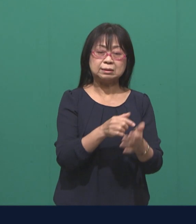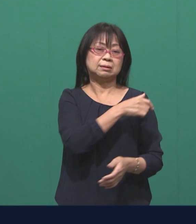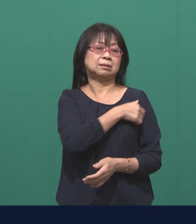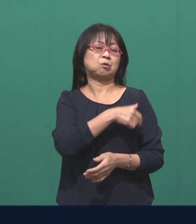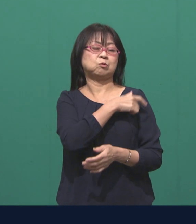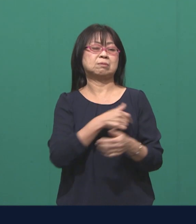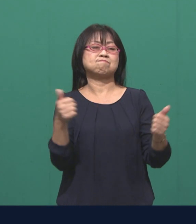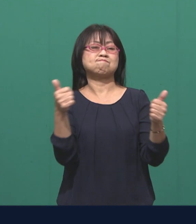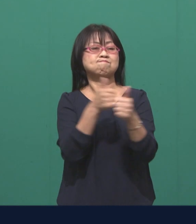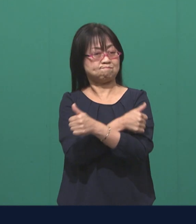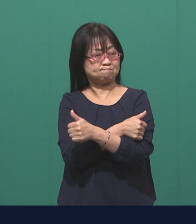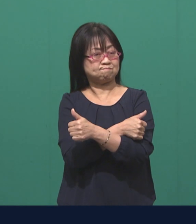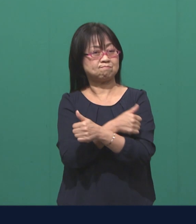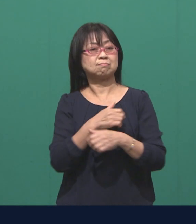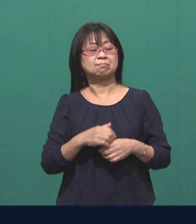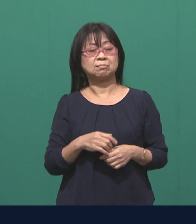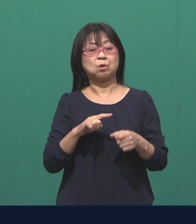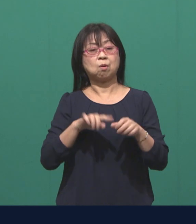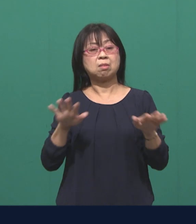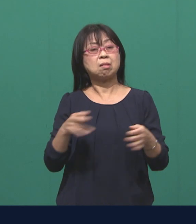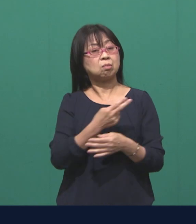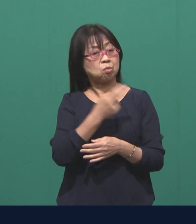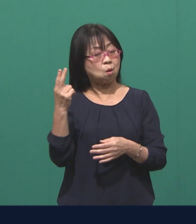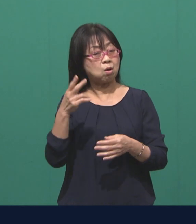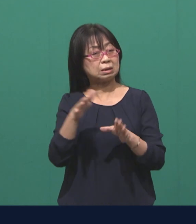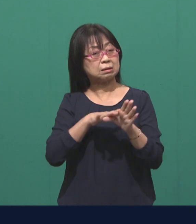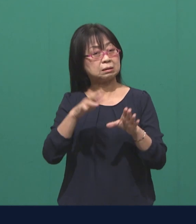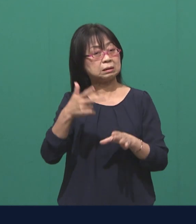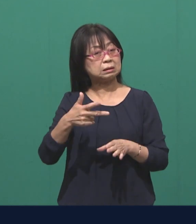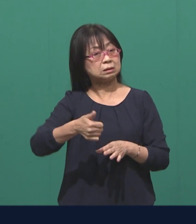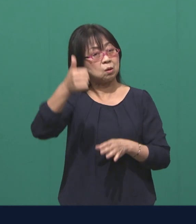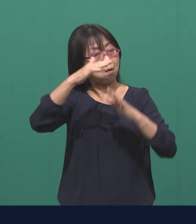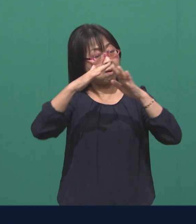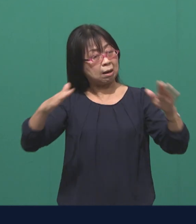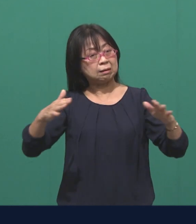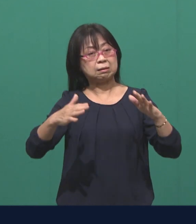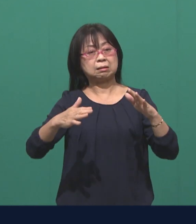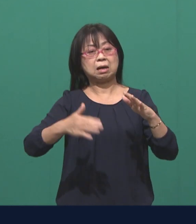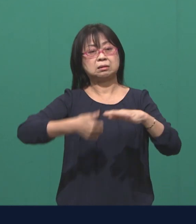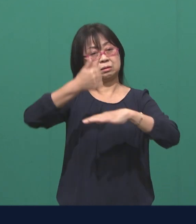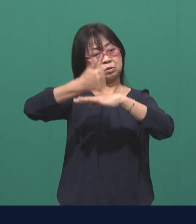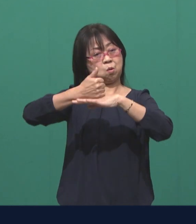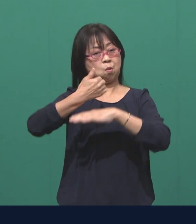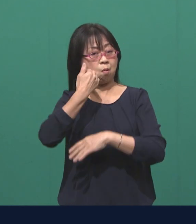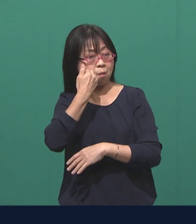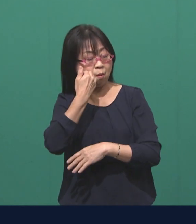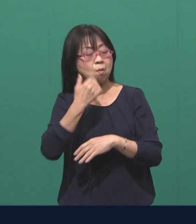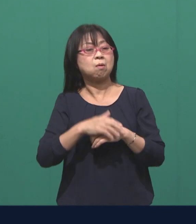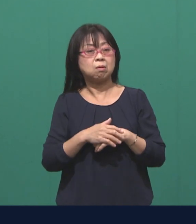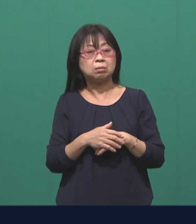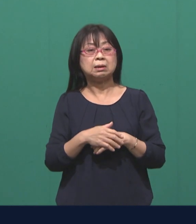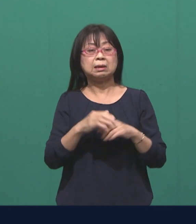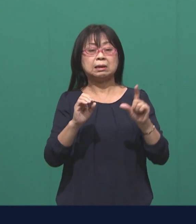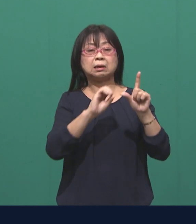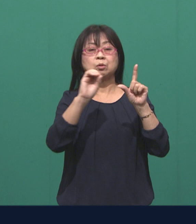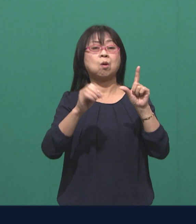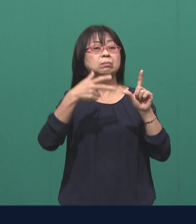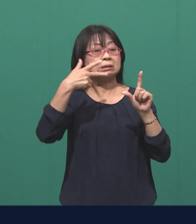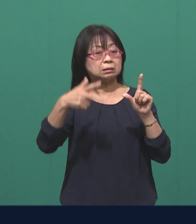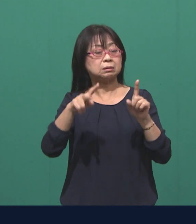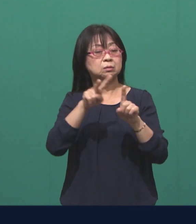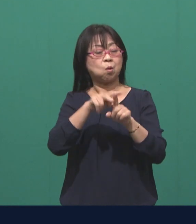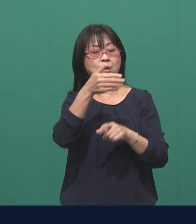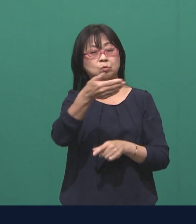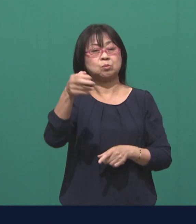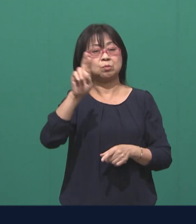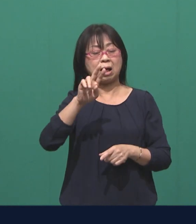なお最後に役員の改選が行われ、今年度の近畿首長会の会長には東近